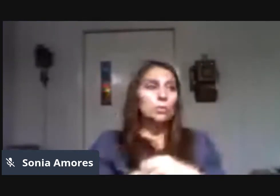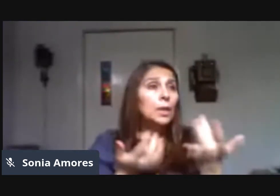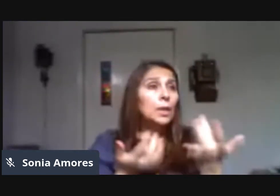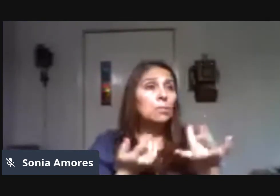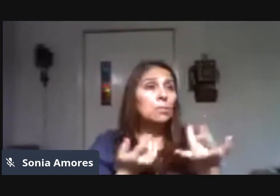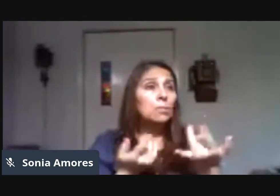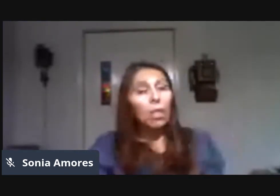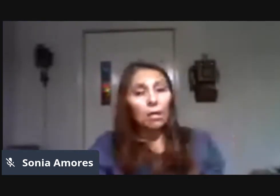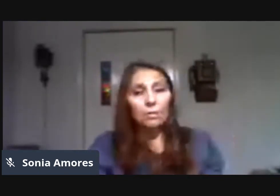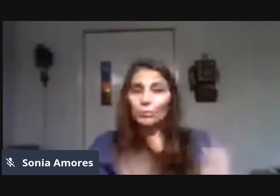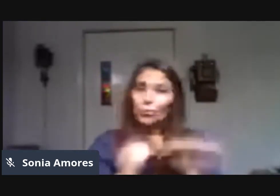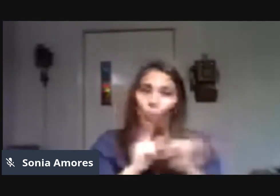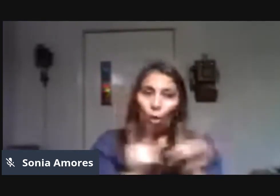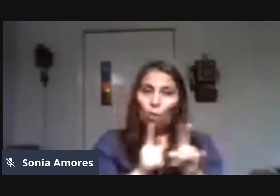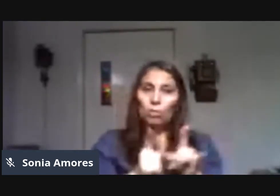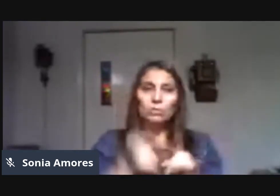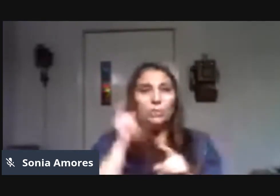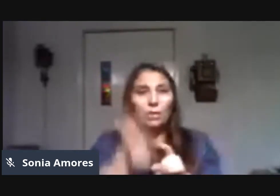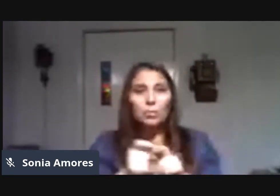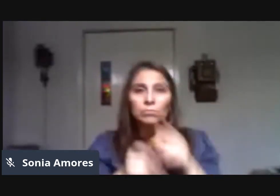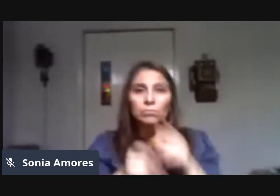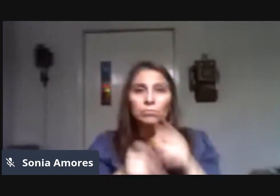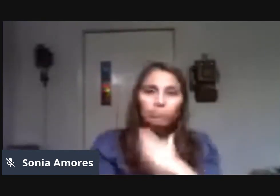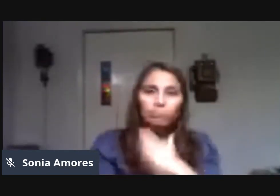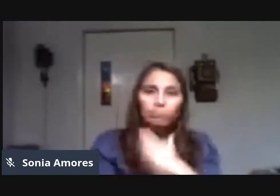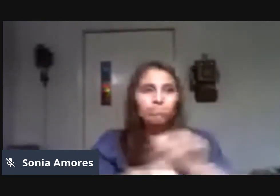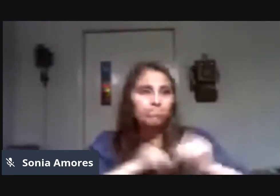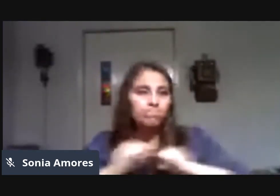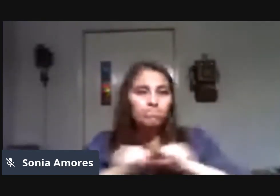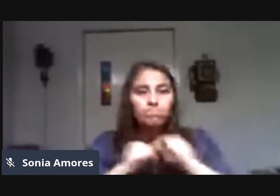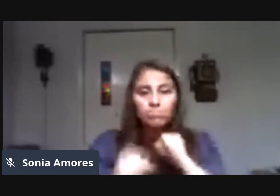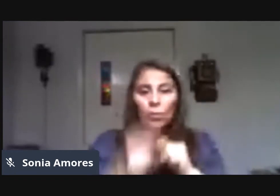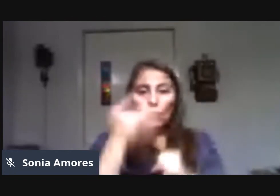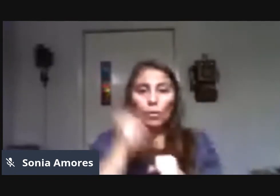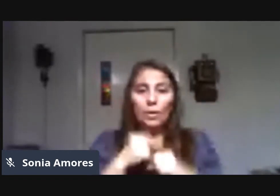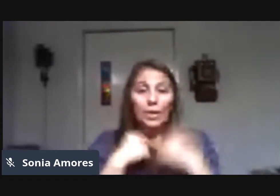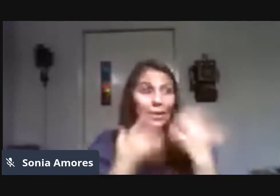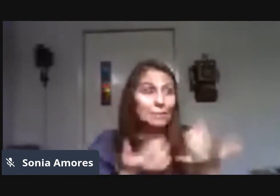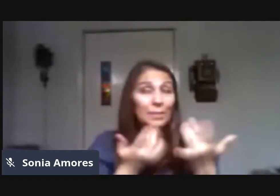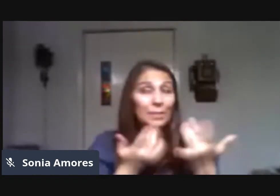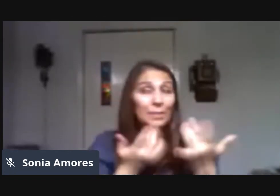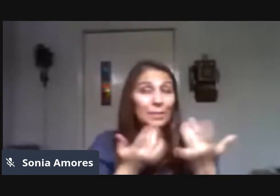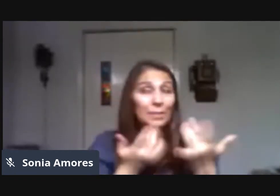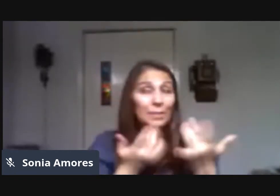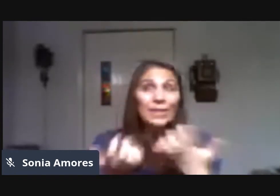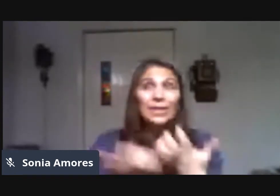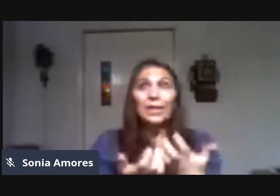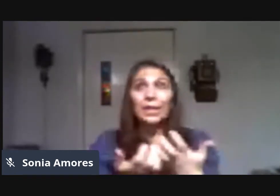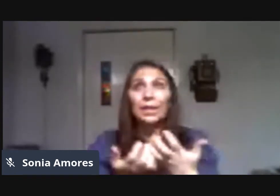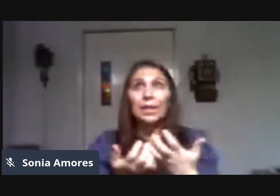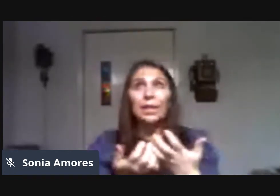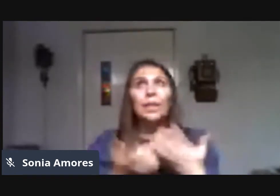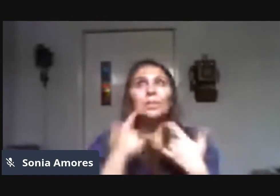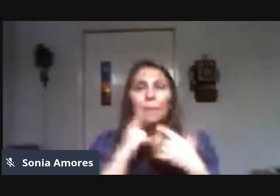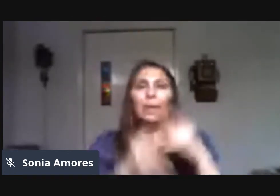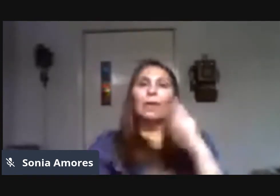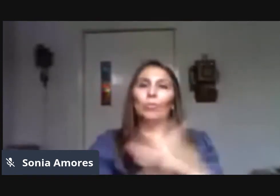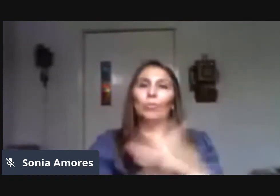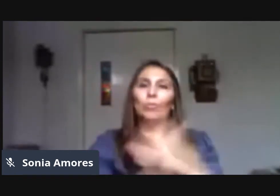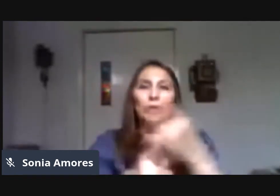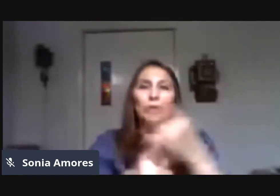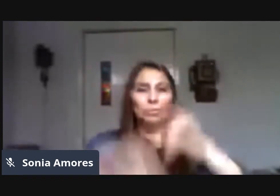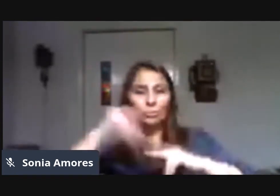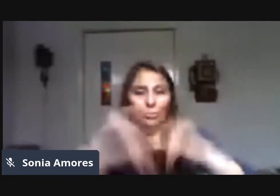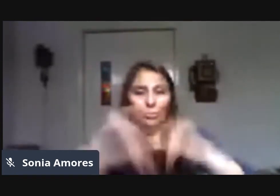¿Y por qué no podemos perder la esperanza? Porque la posibilidad de seguir construyendo sueños de cambio. Y en esta